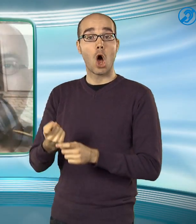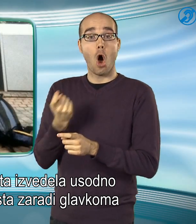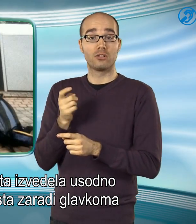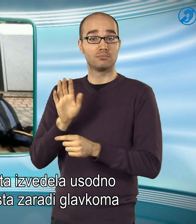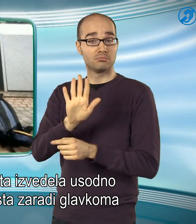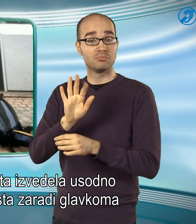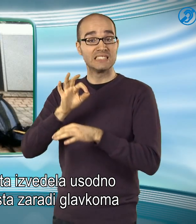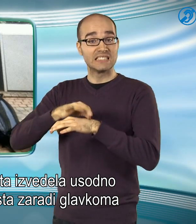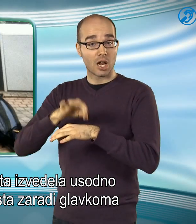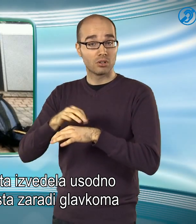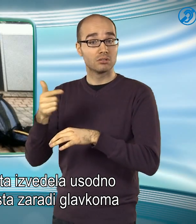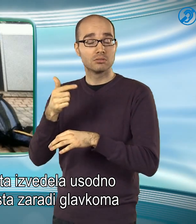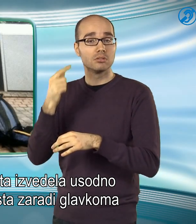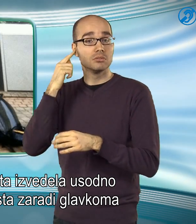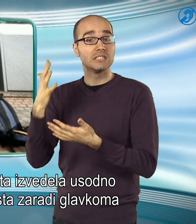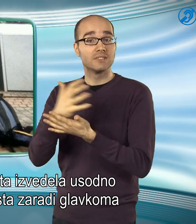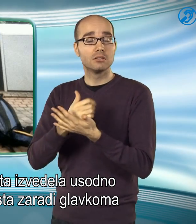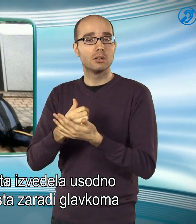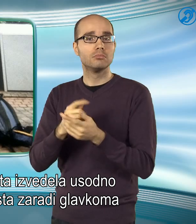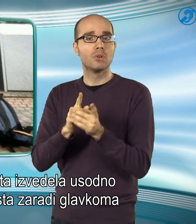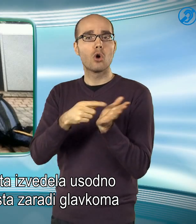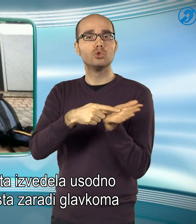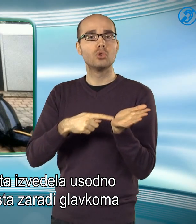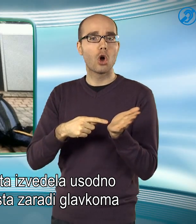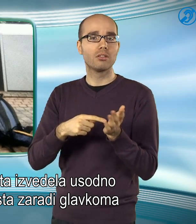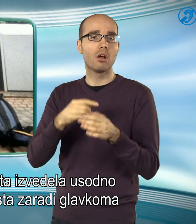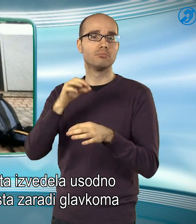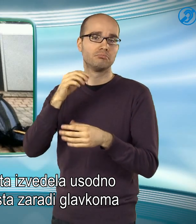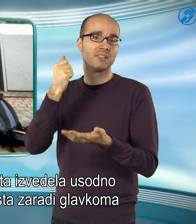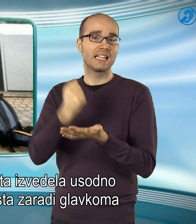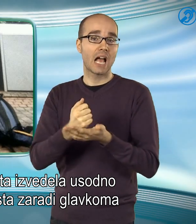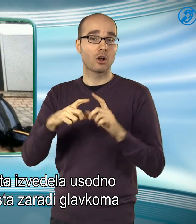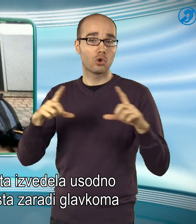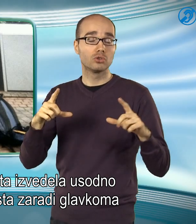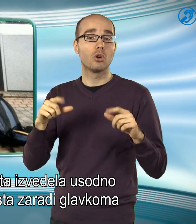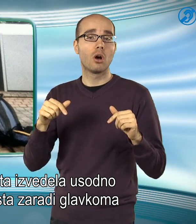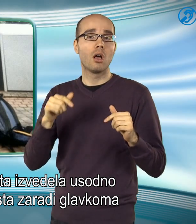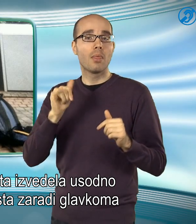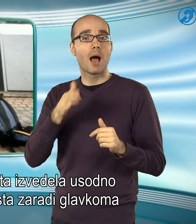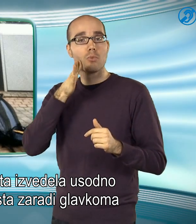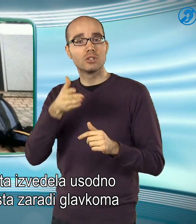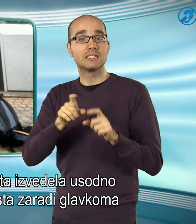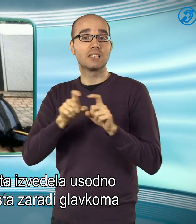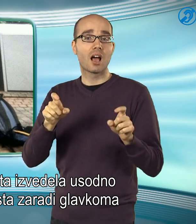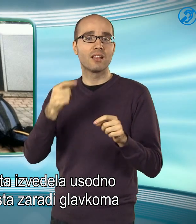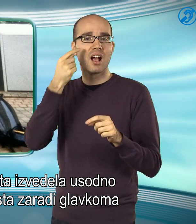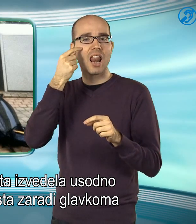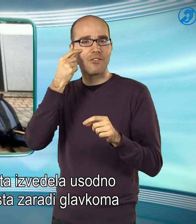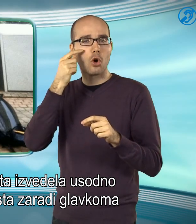Od zdravnikov sta izvedela usodno diagnozo, da bosta zaradi glavkoma kmalu tudi popolnoma oslepela.